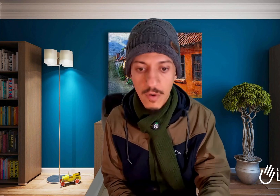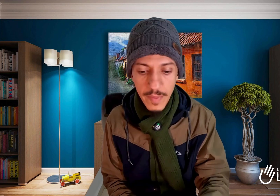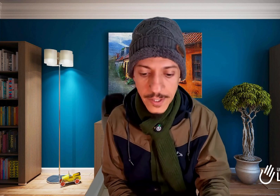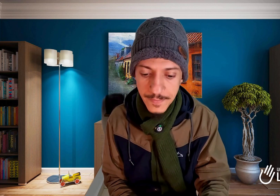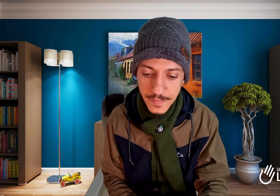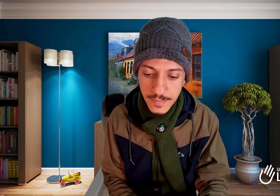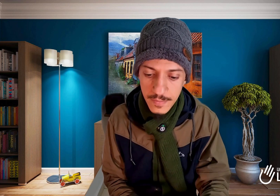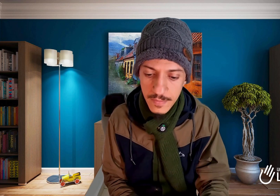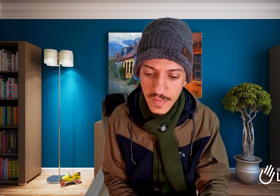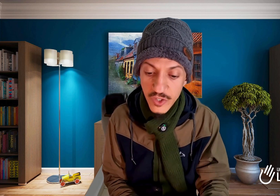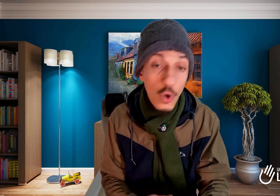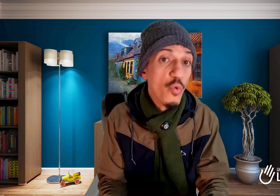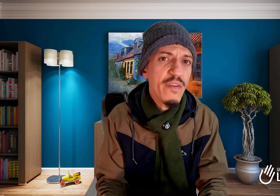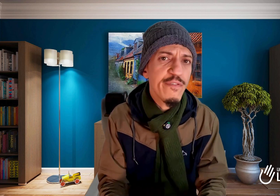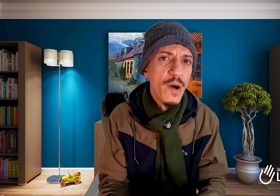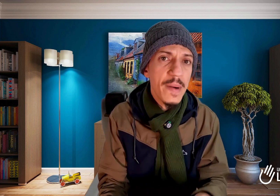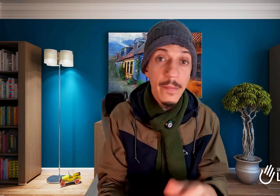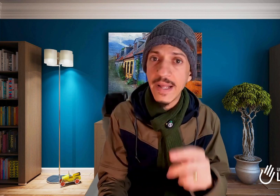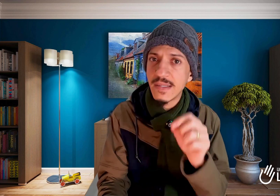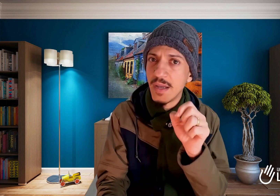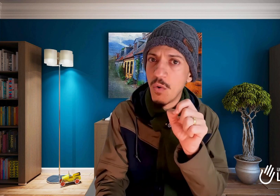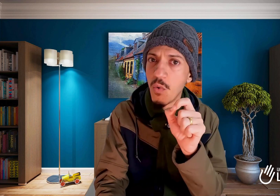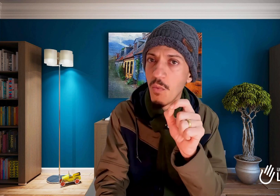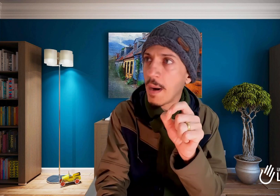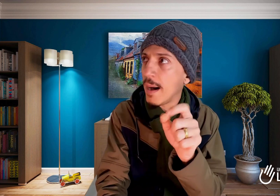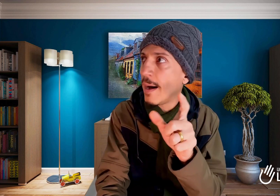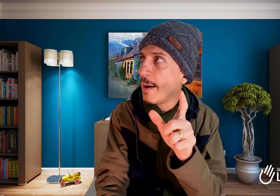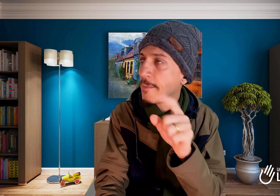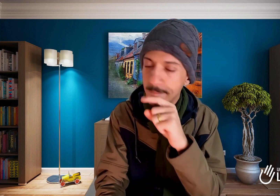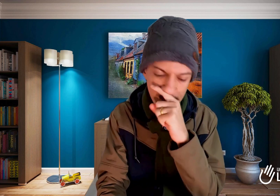atualmente, de alguma forma apareceu